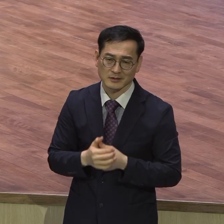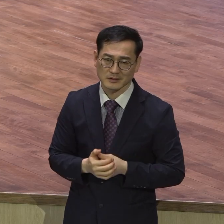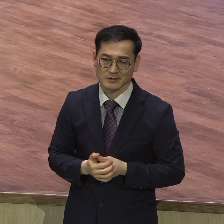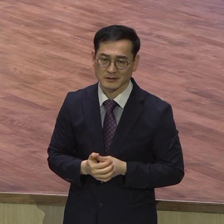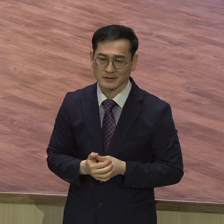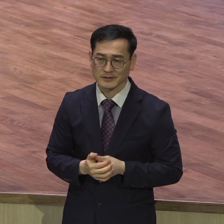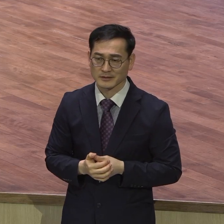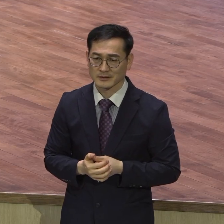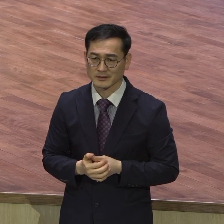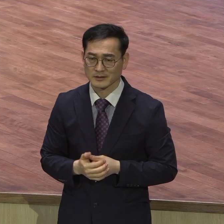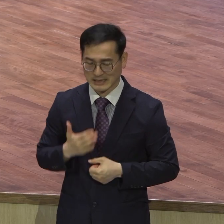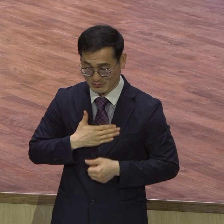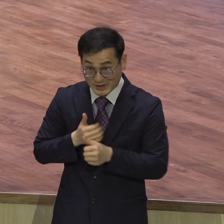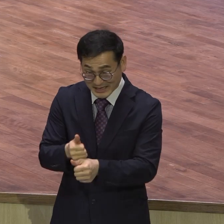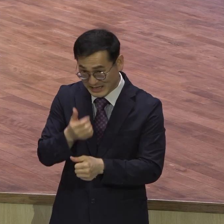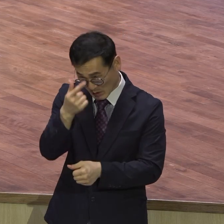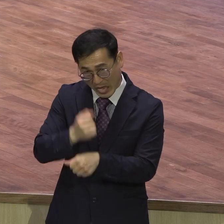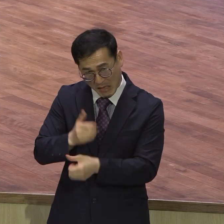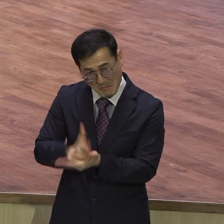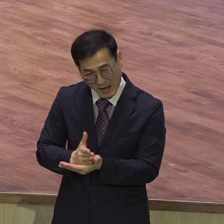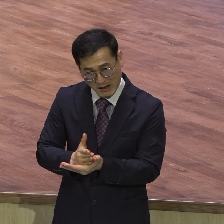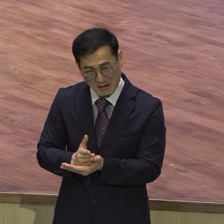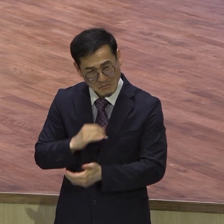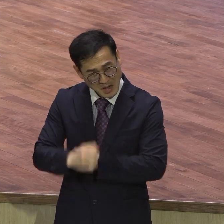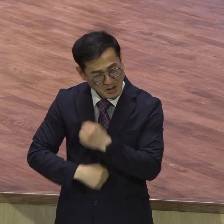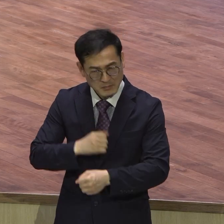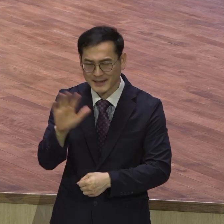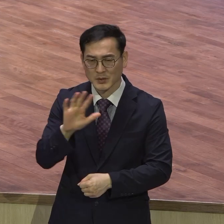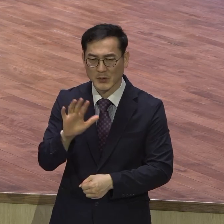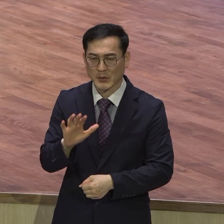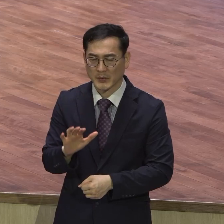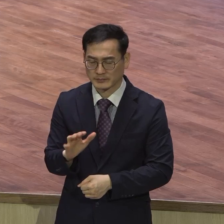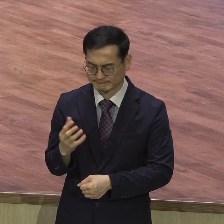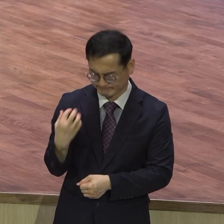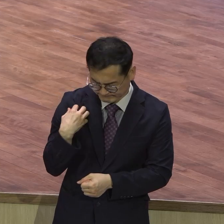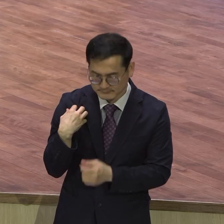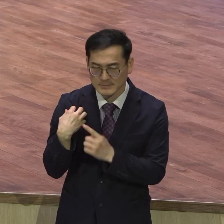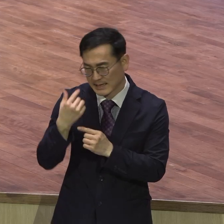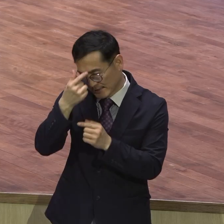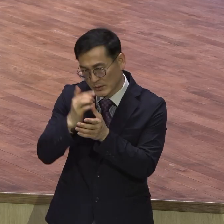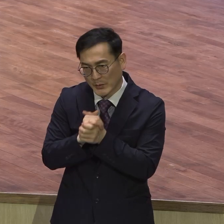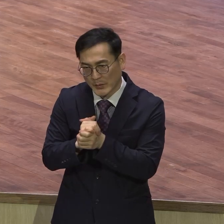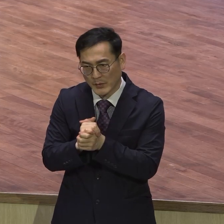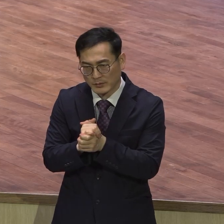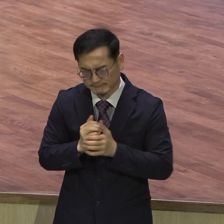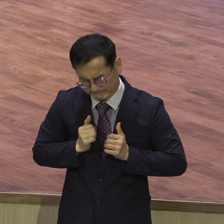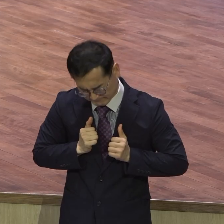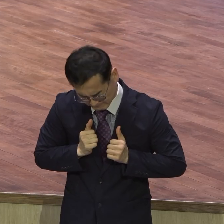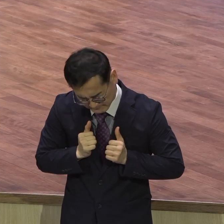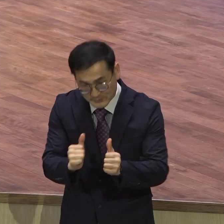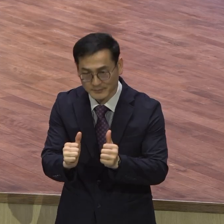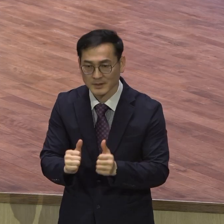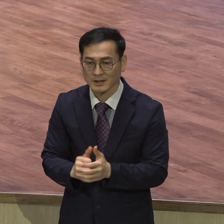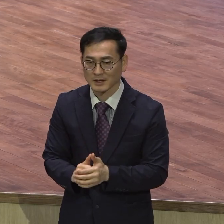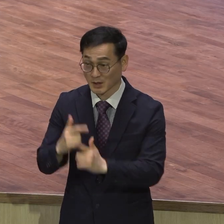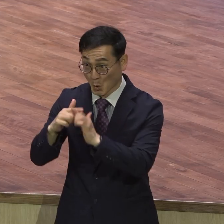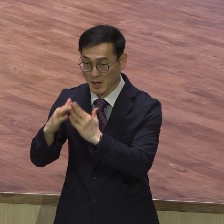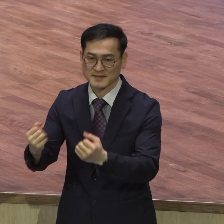한다가 아니에요. 기도 제목인데 철저하게 기도 직분을 통하여 교회가 힘을 얻고 이 직분을 통하여